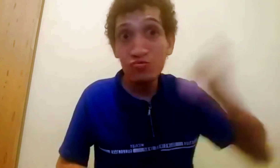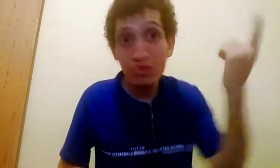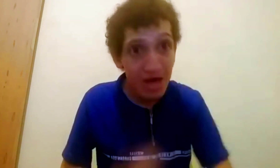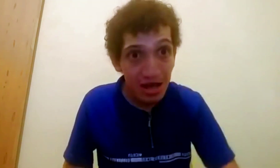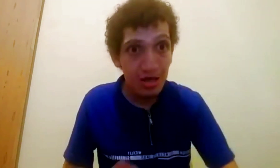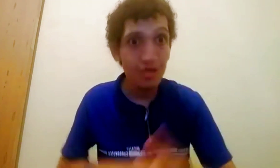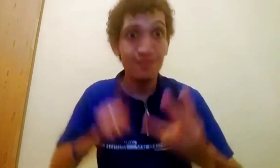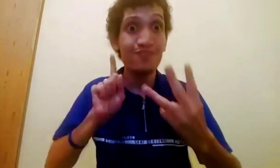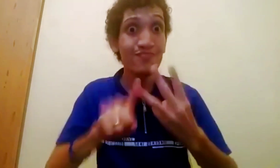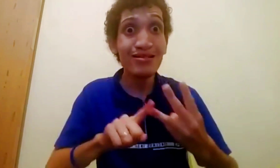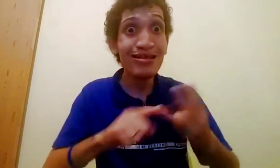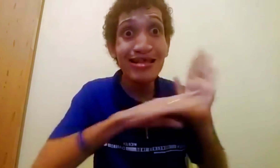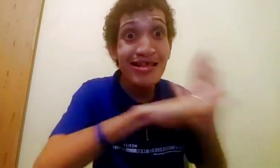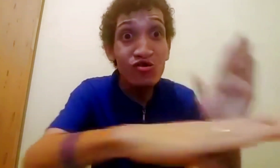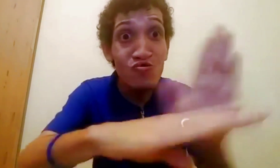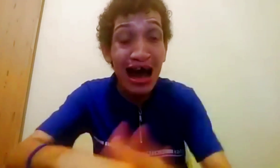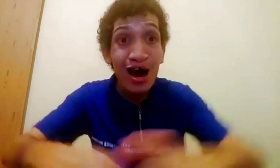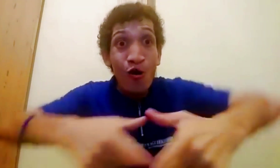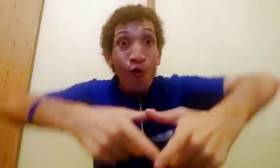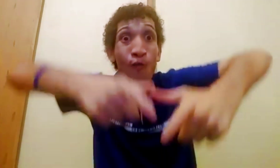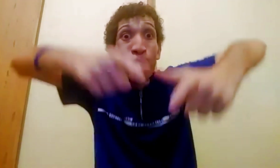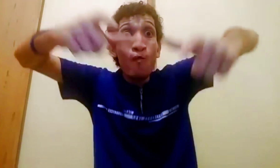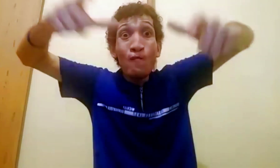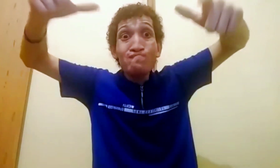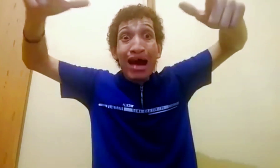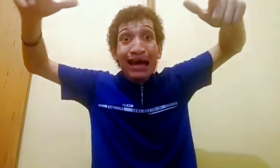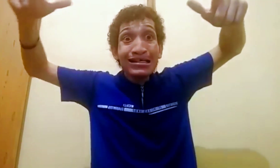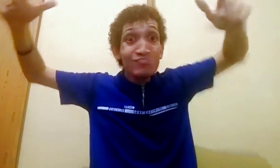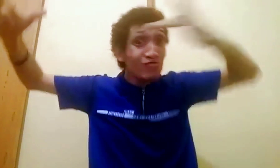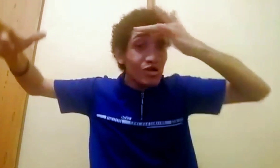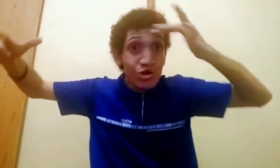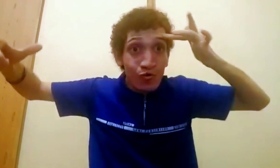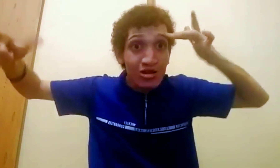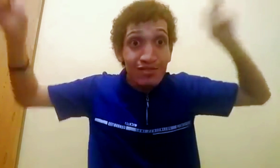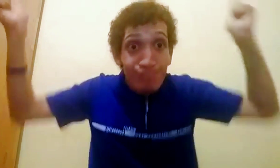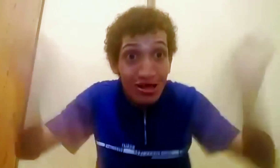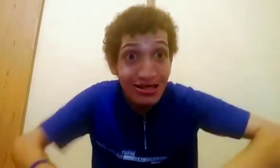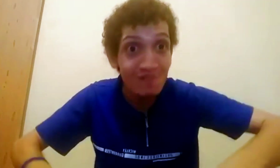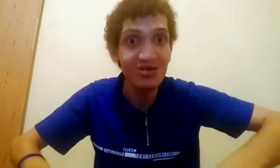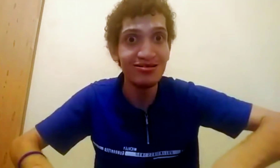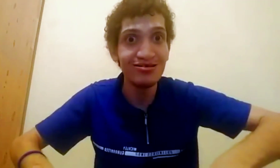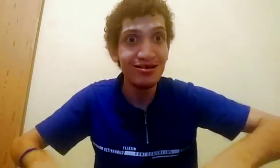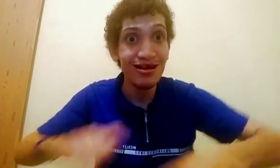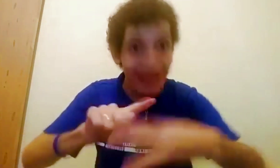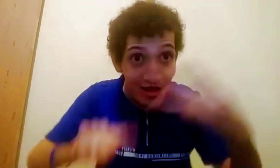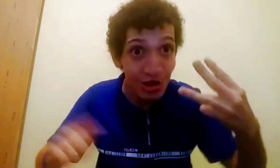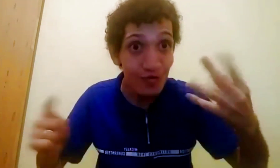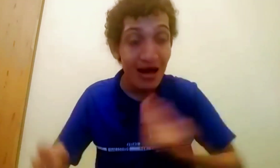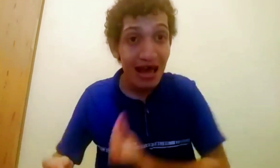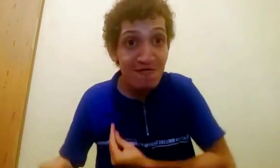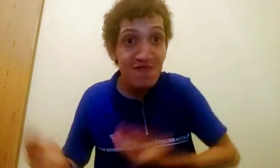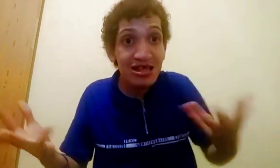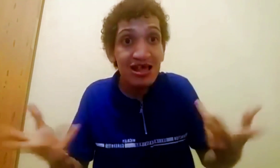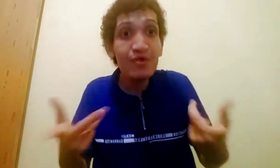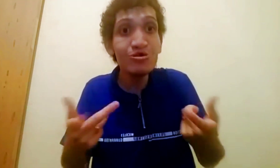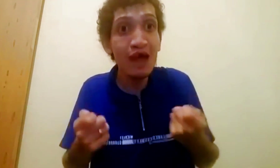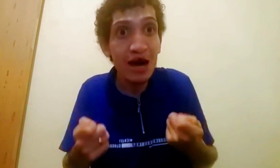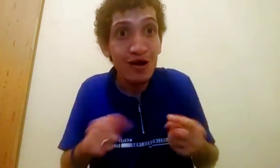que consegue. E ajudar. O máximo de pessoas possíveis. Isso é viver extraordinário.